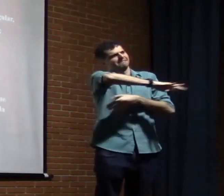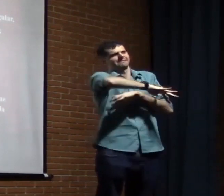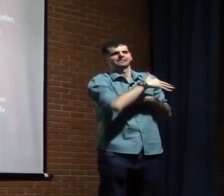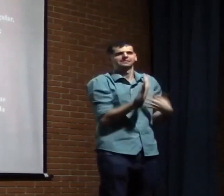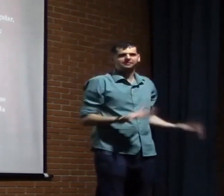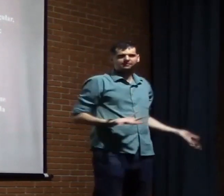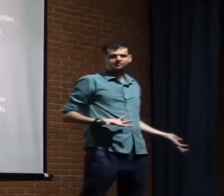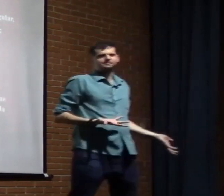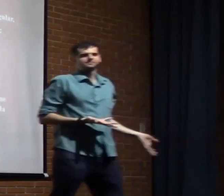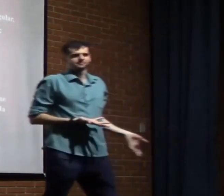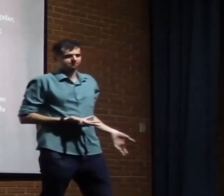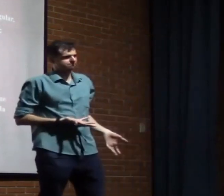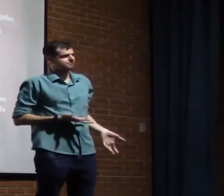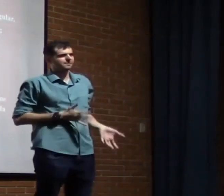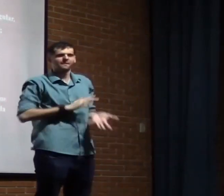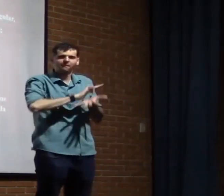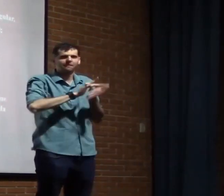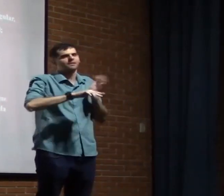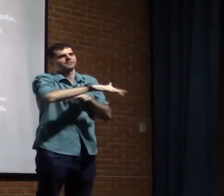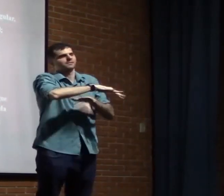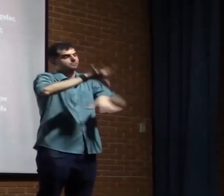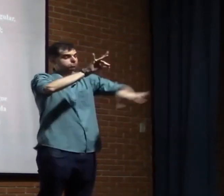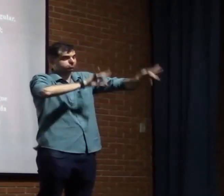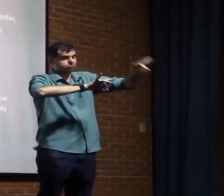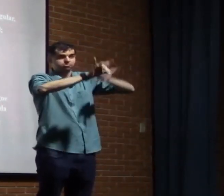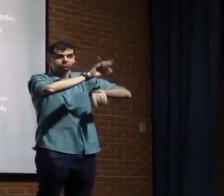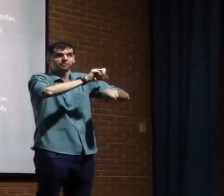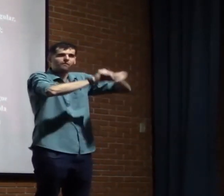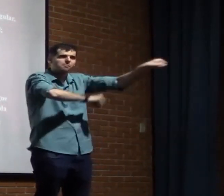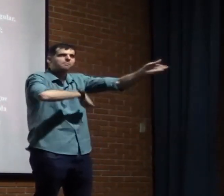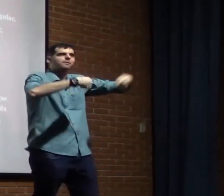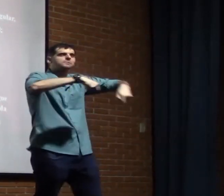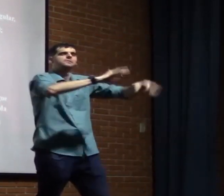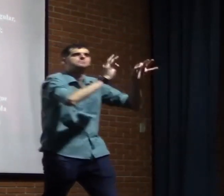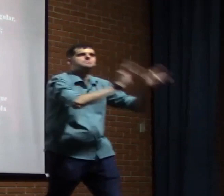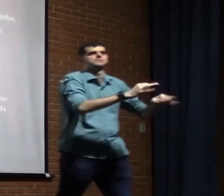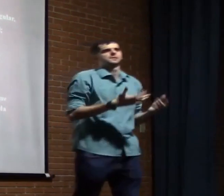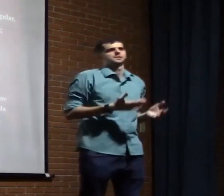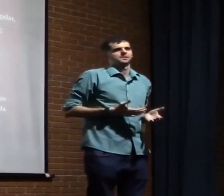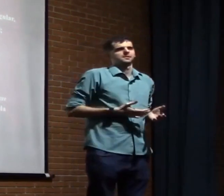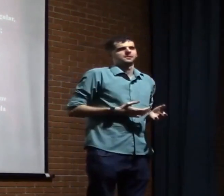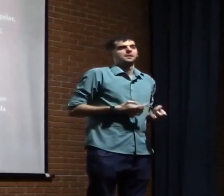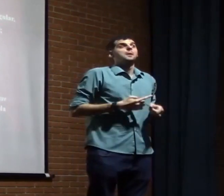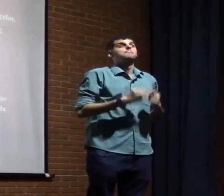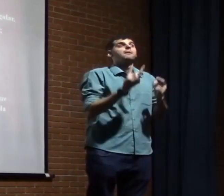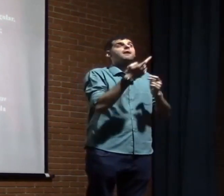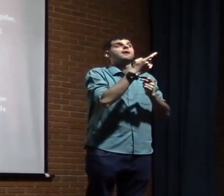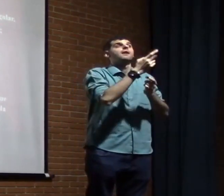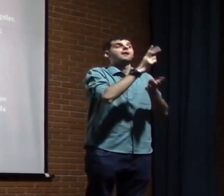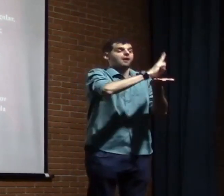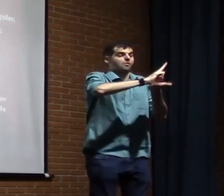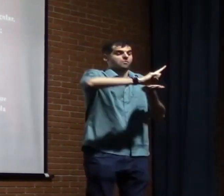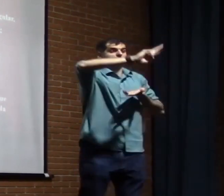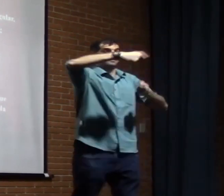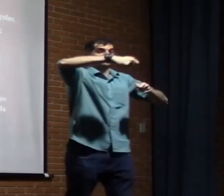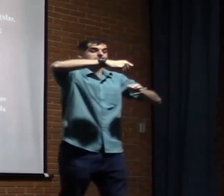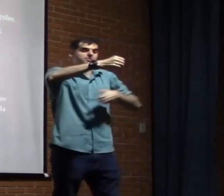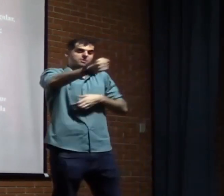façam cursos e se aperfeiçoem em diversas áreas, né? Formações técnicas, formações profissionais, né? E